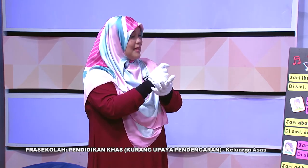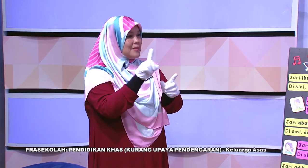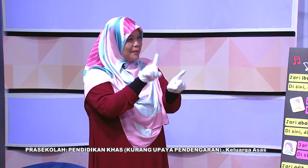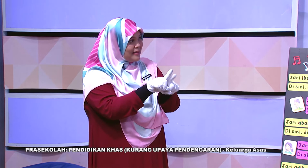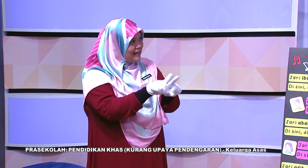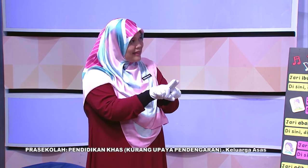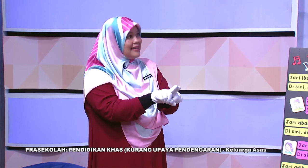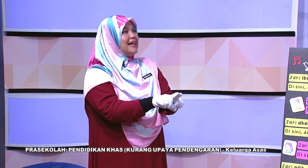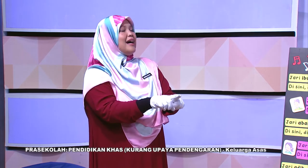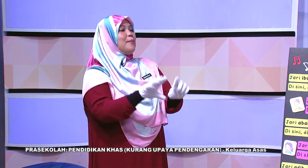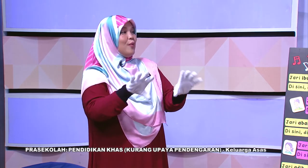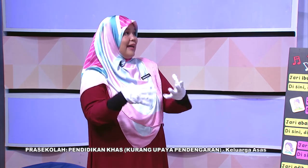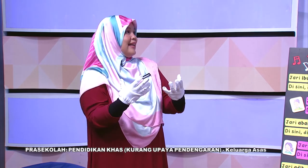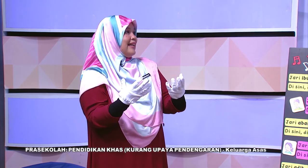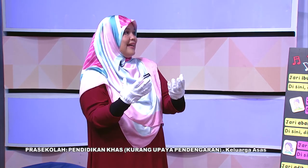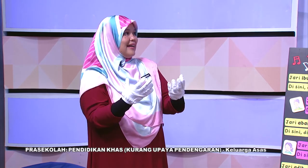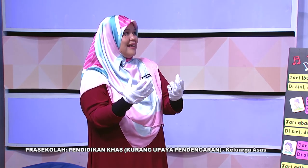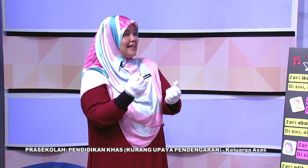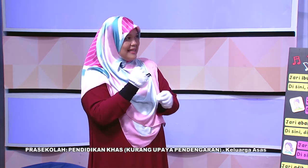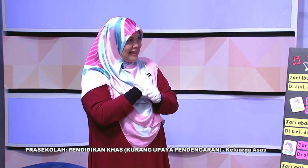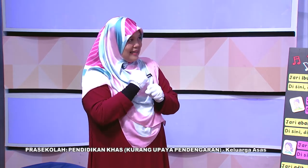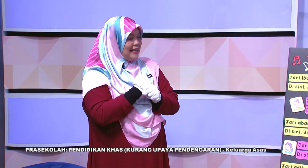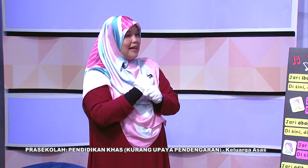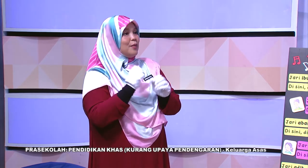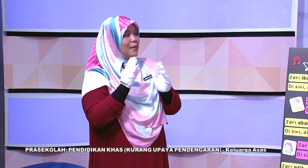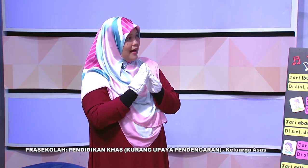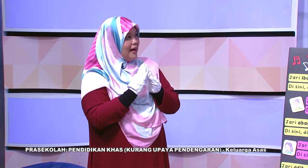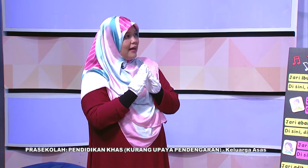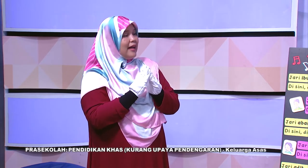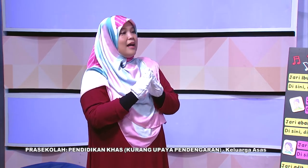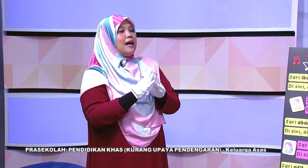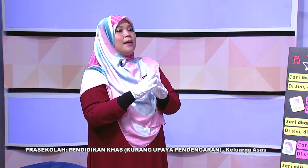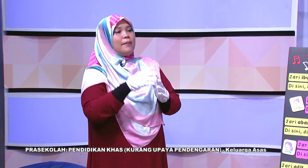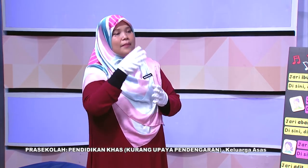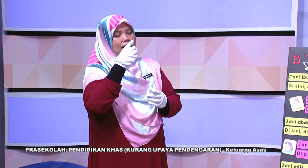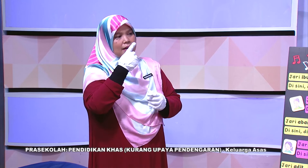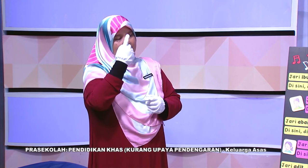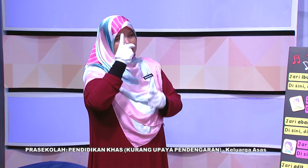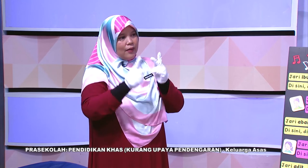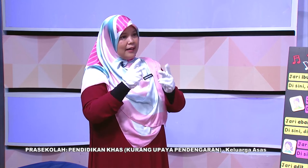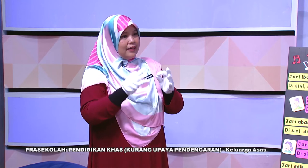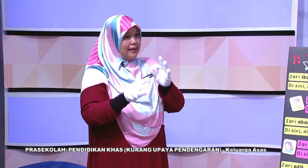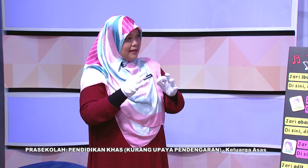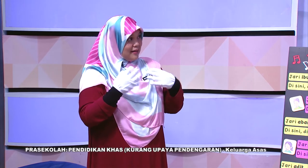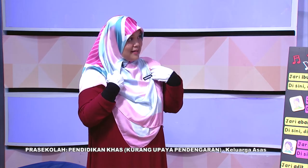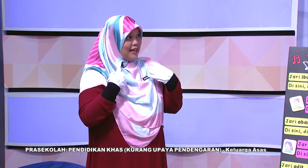sama-sama oke jek oke kalau address